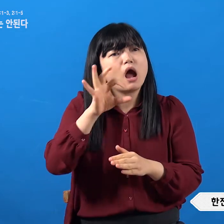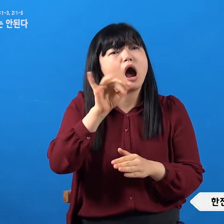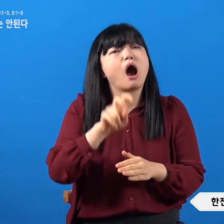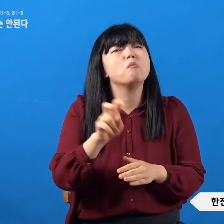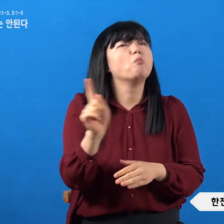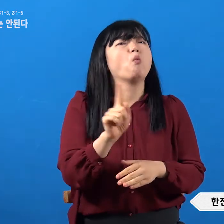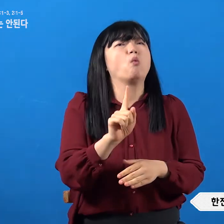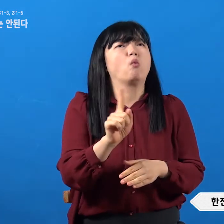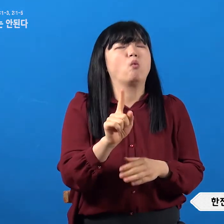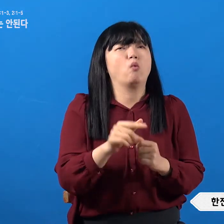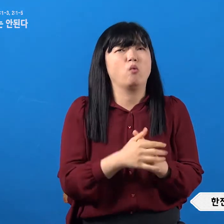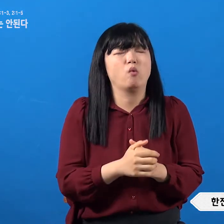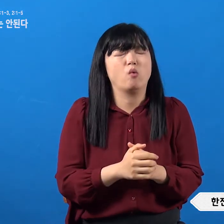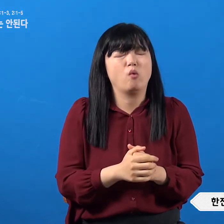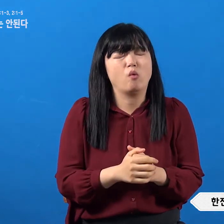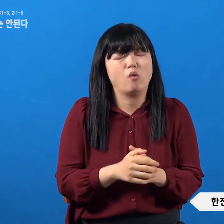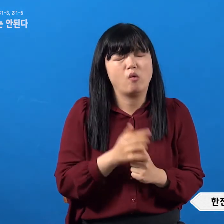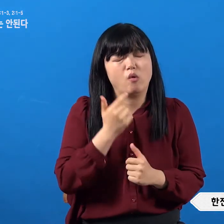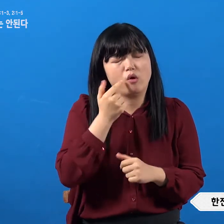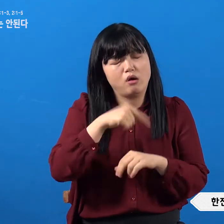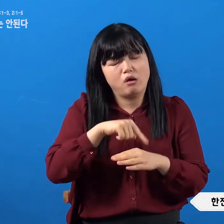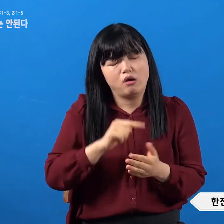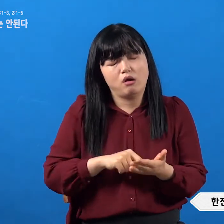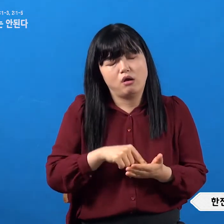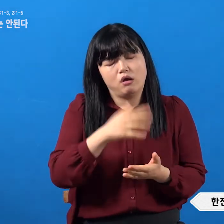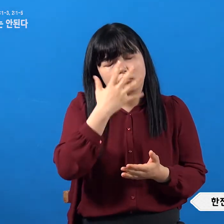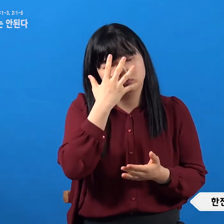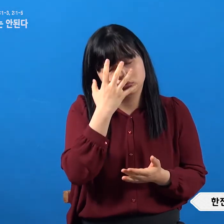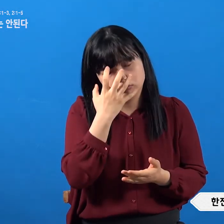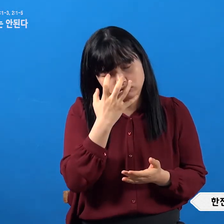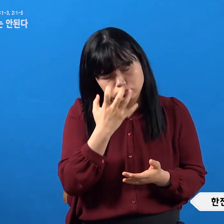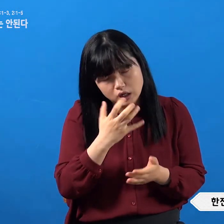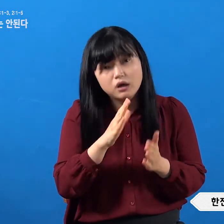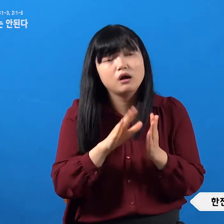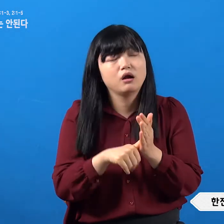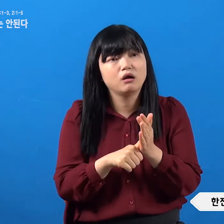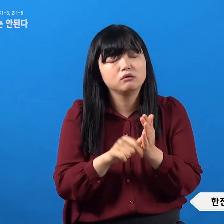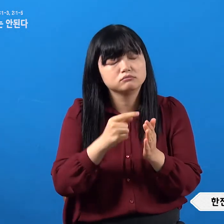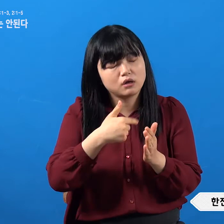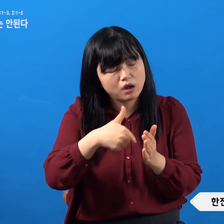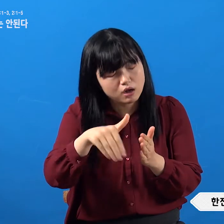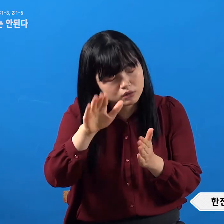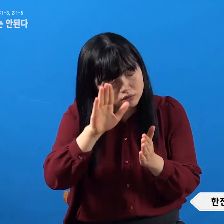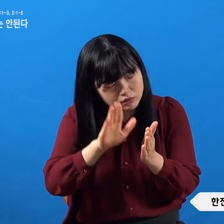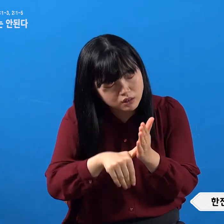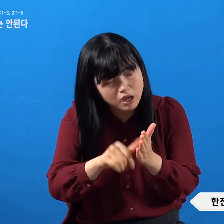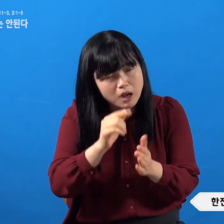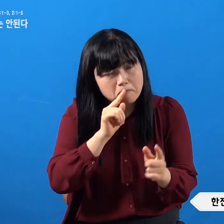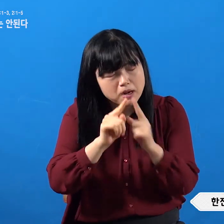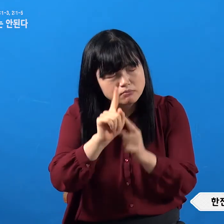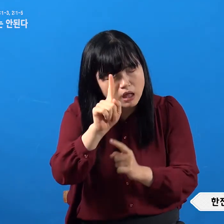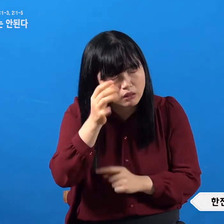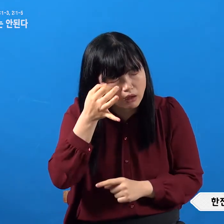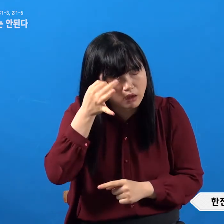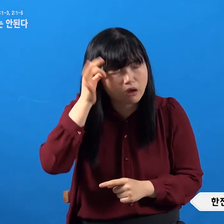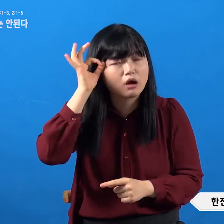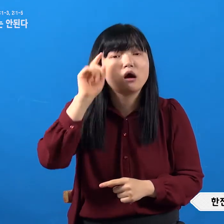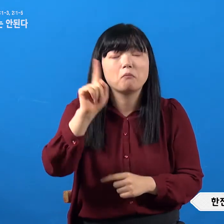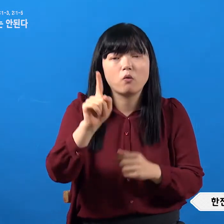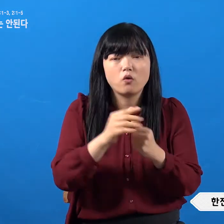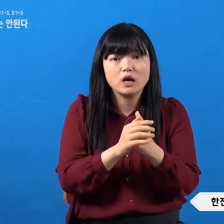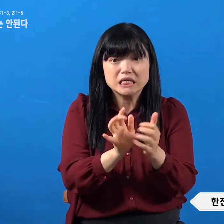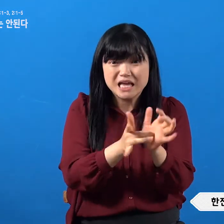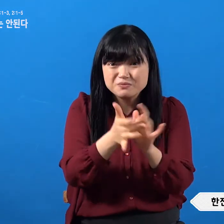말입니까? 목사님이 마음이 심란한데 그런데 가는데 말씀 한 구절이